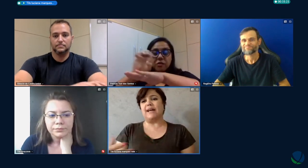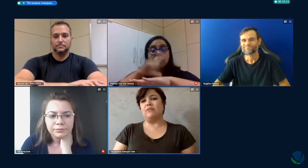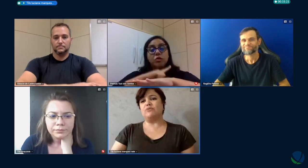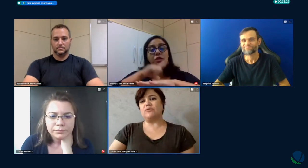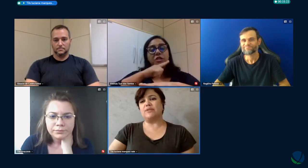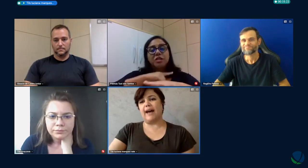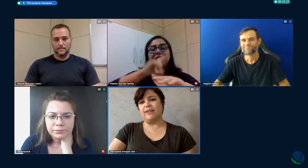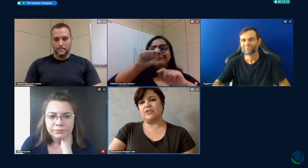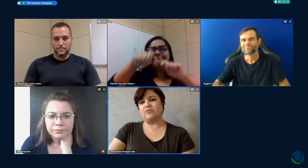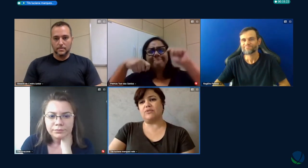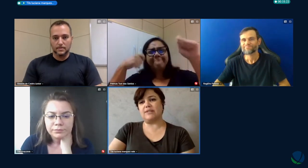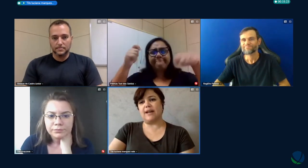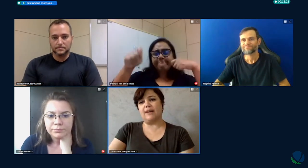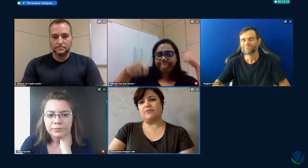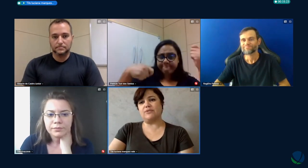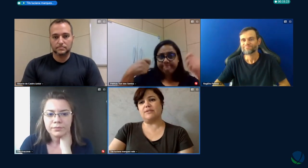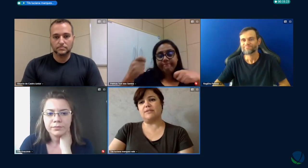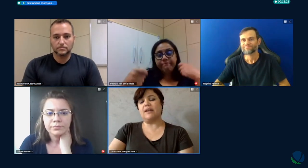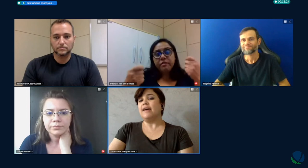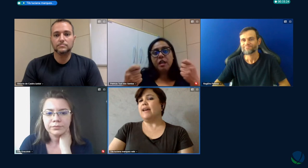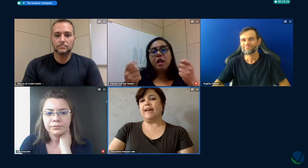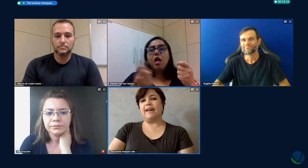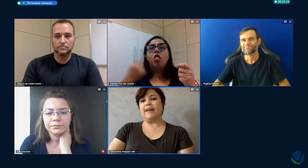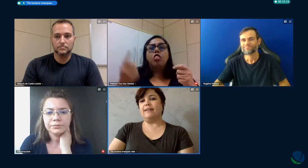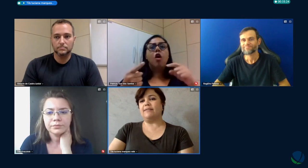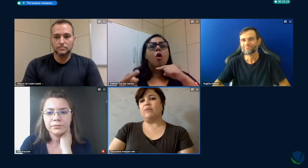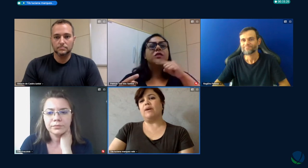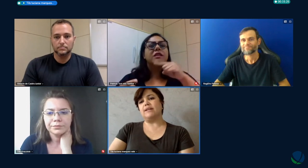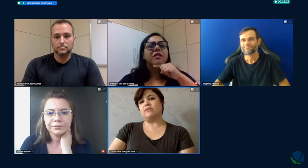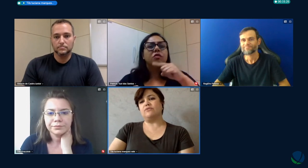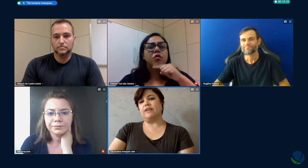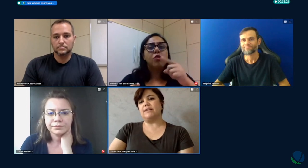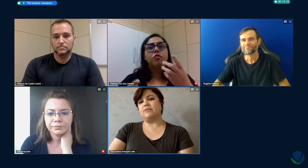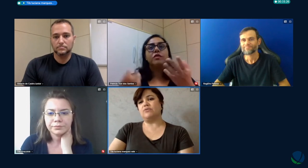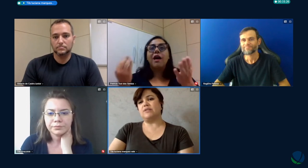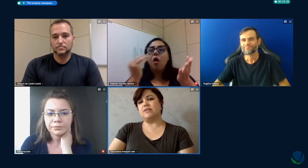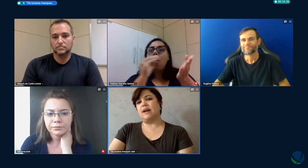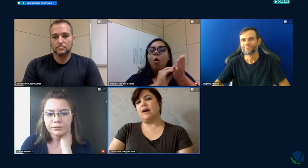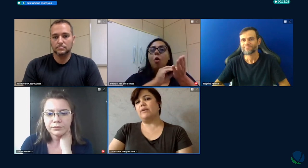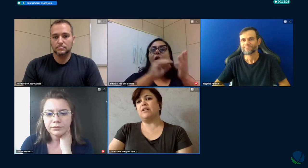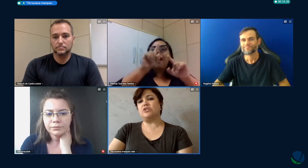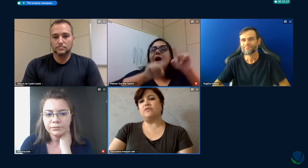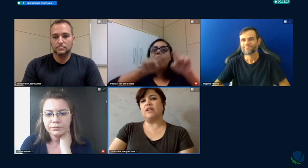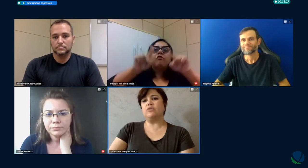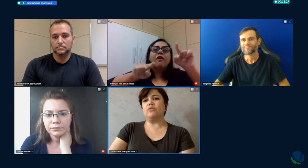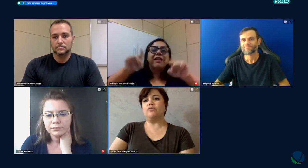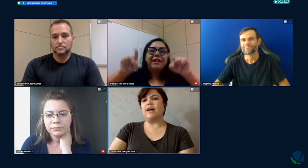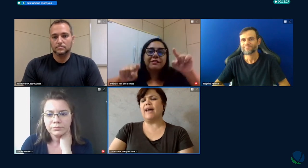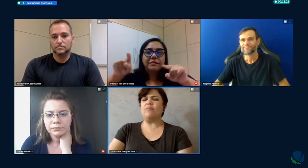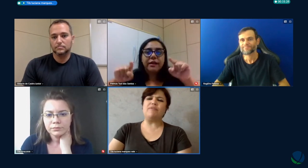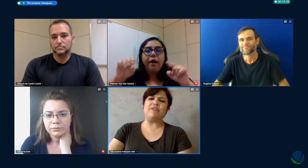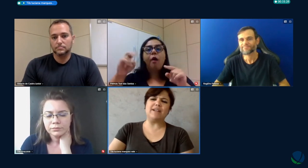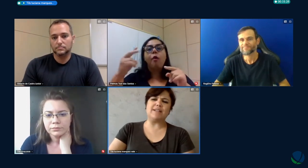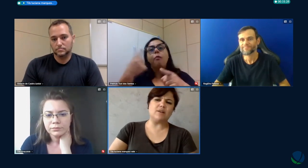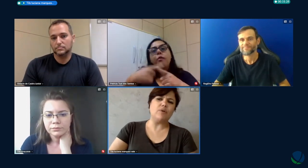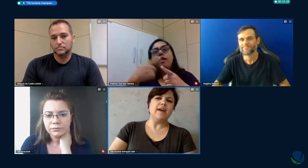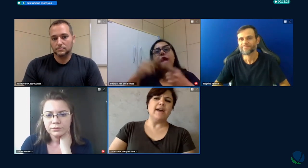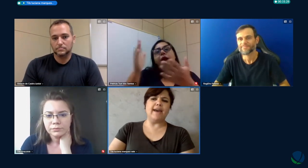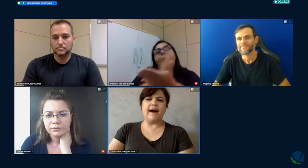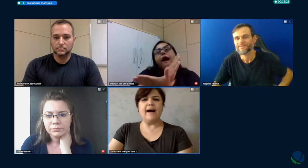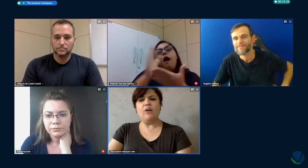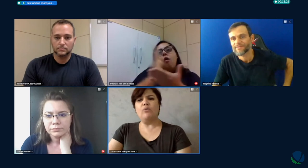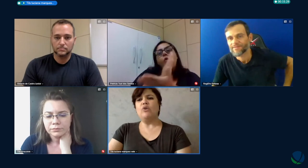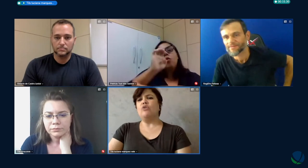ao acessarmos os sites dos estados, tem uma questão de variação de sinal e aí a gente fica em dúvida, é uma